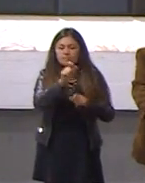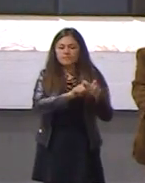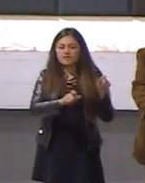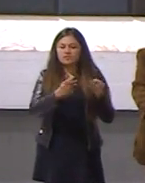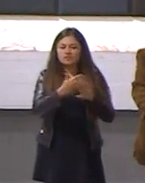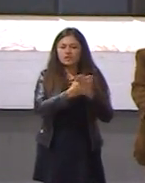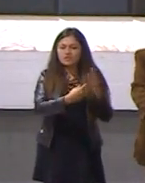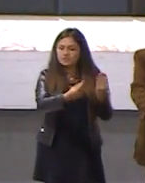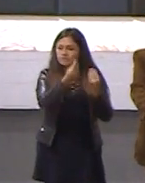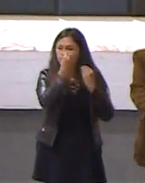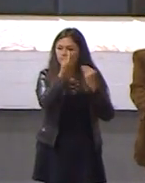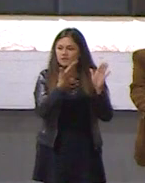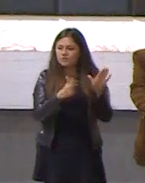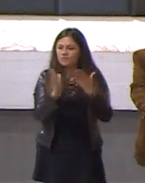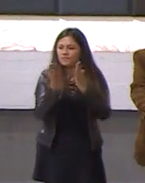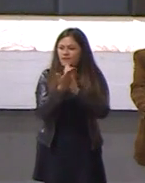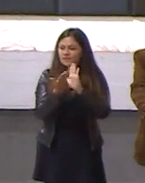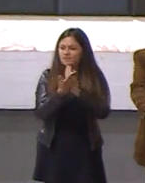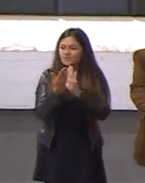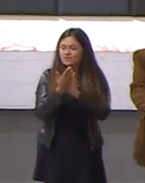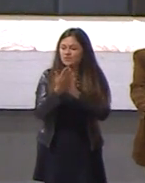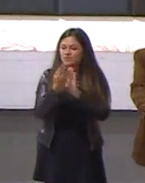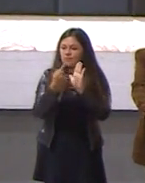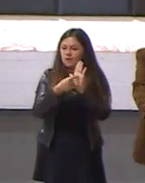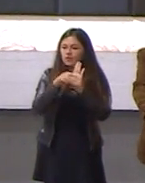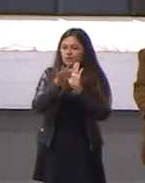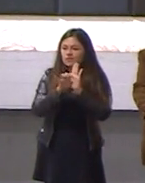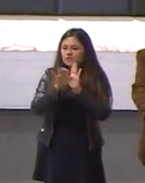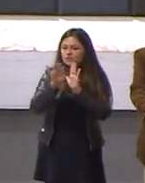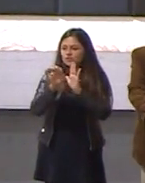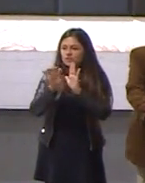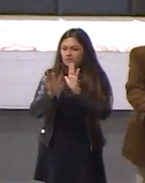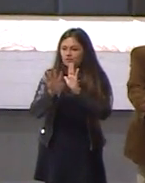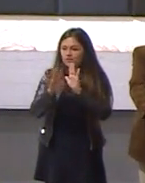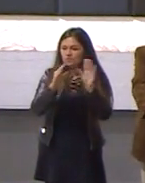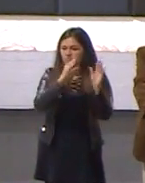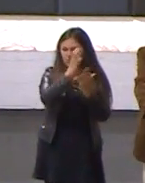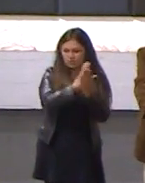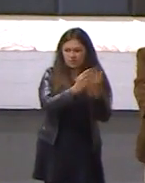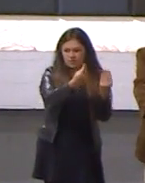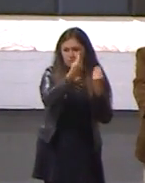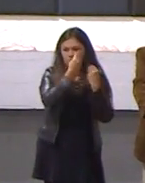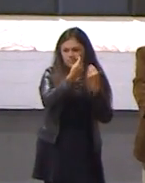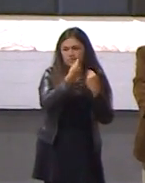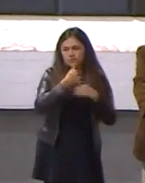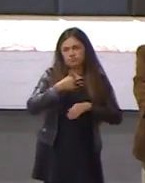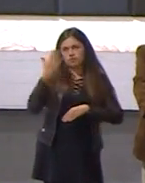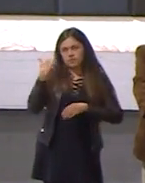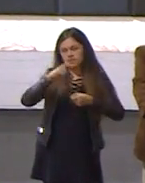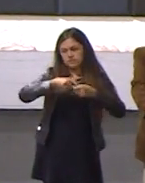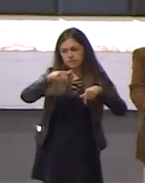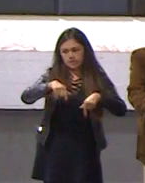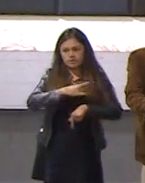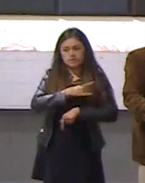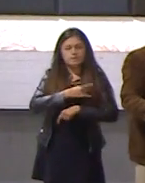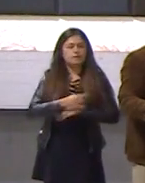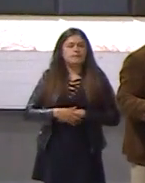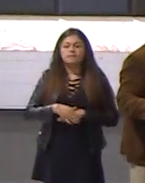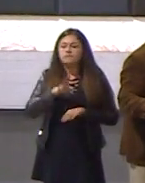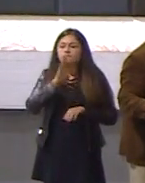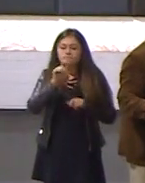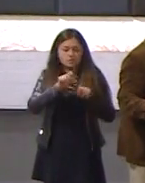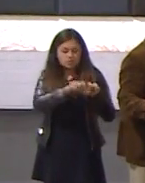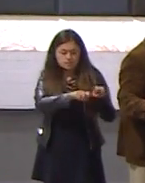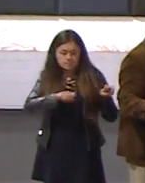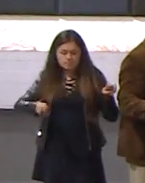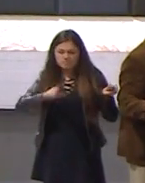el plan de estudios de 1984 entonces ahí hay una cosa importante me acompaña la